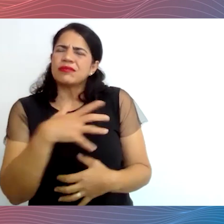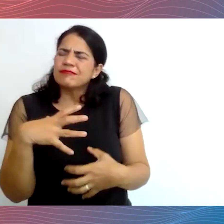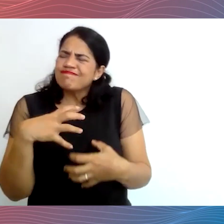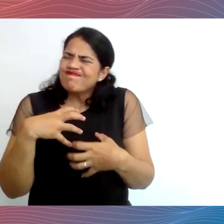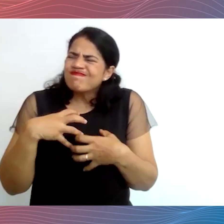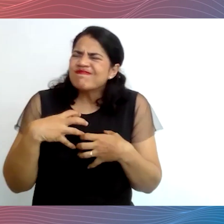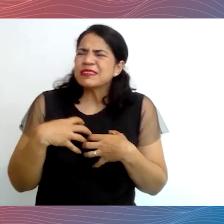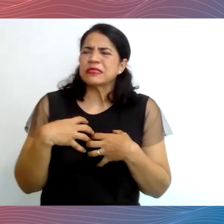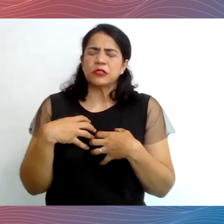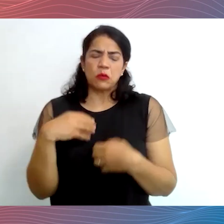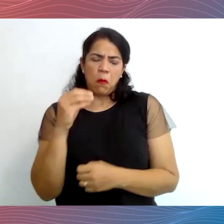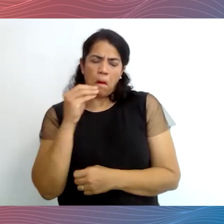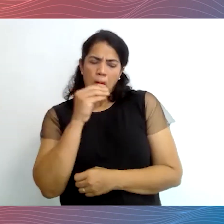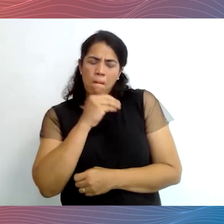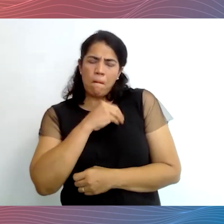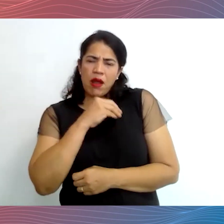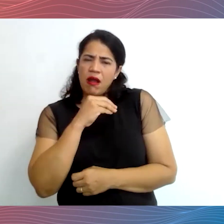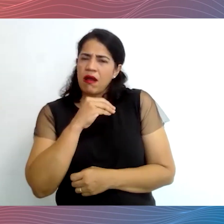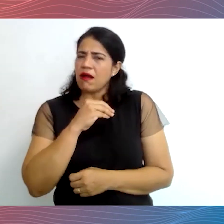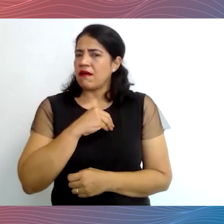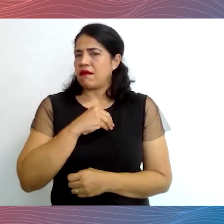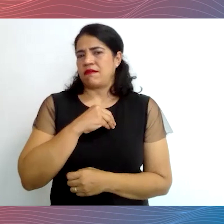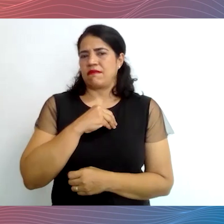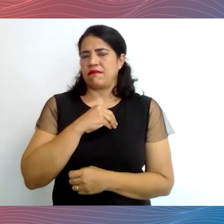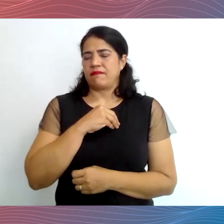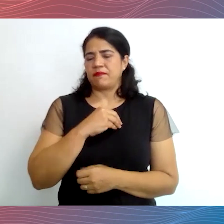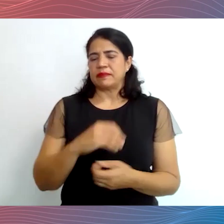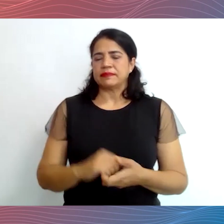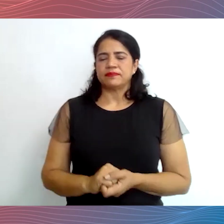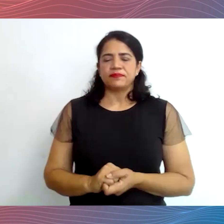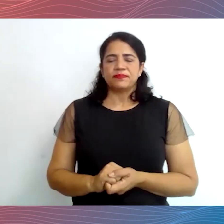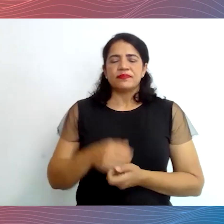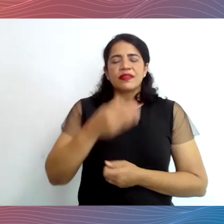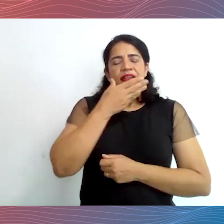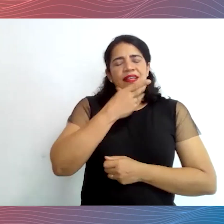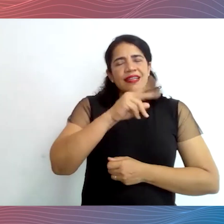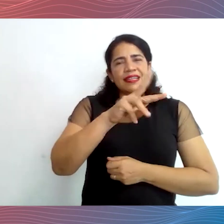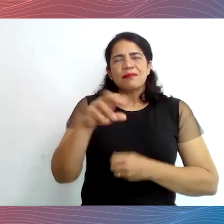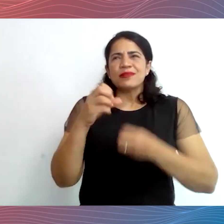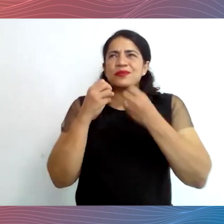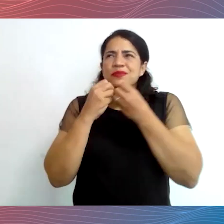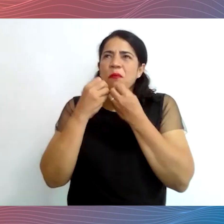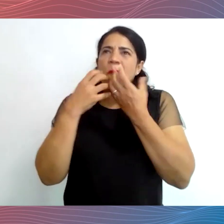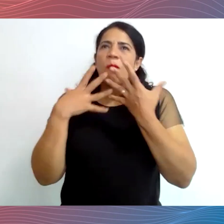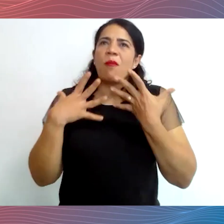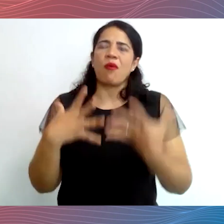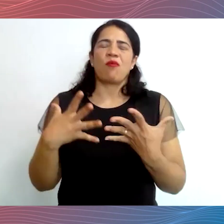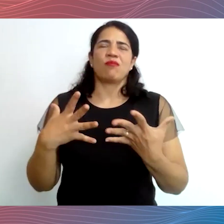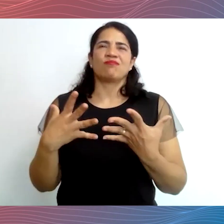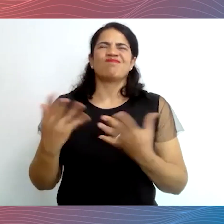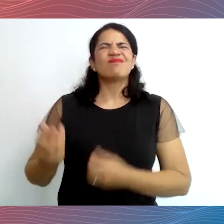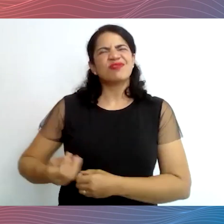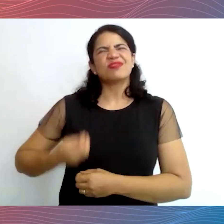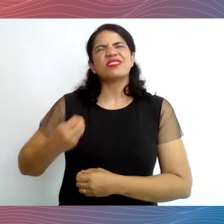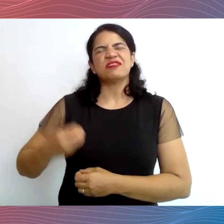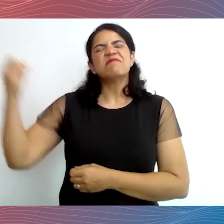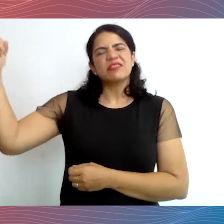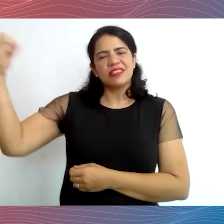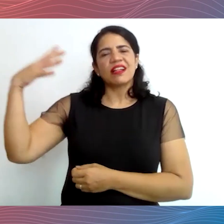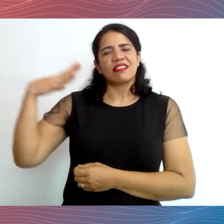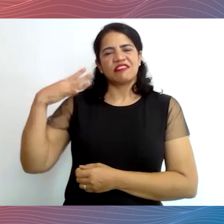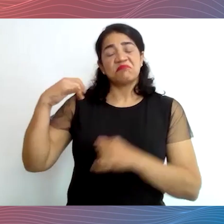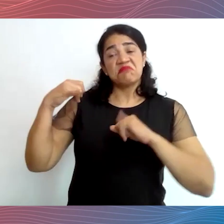das trevas. Irmão, como é bom andar na luz. Você tem uma ponta de inveja do outro, a luz já